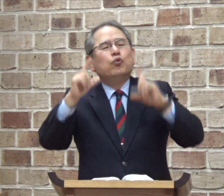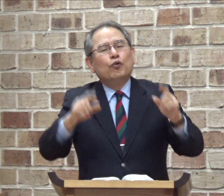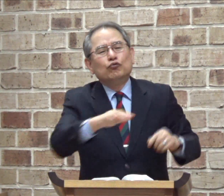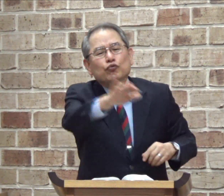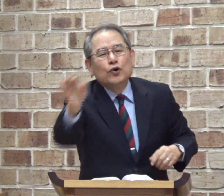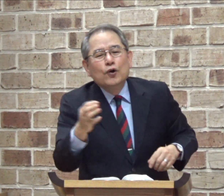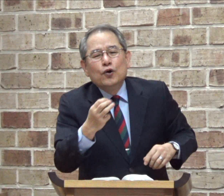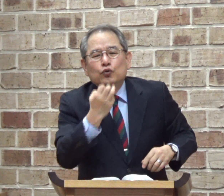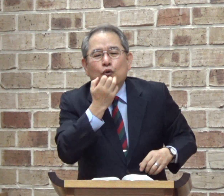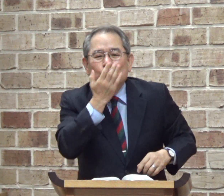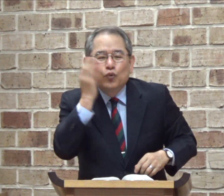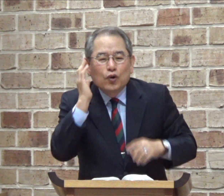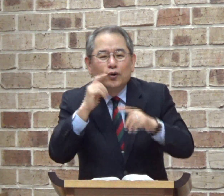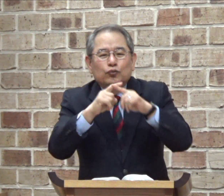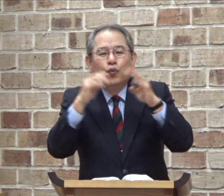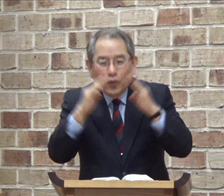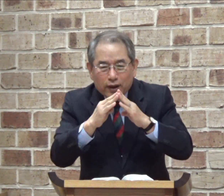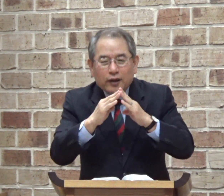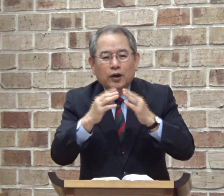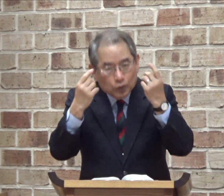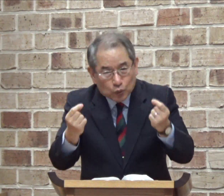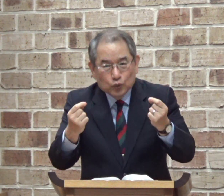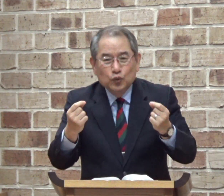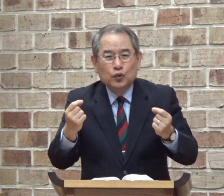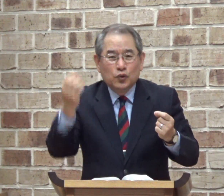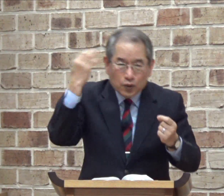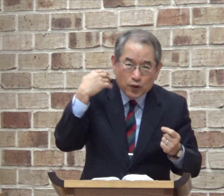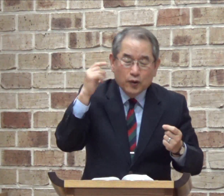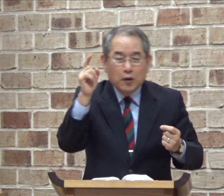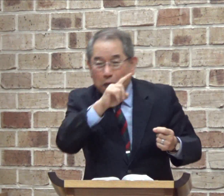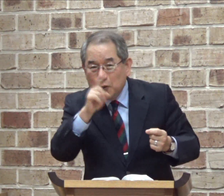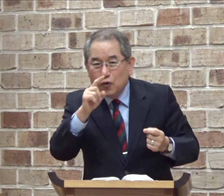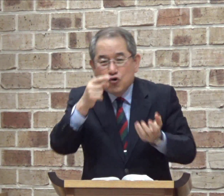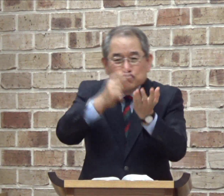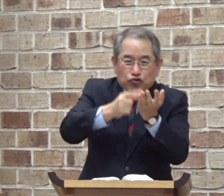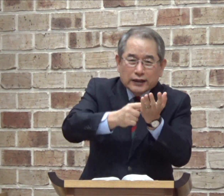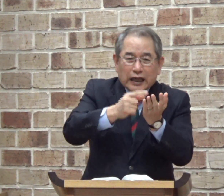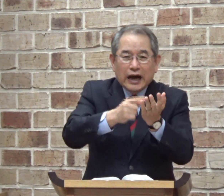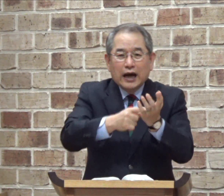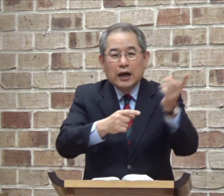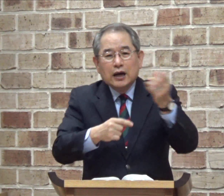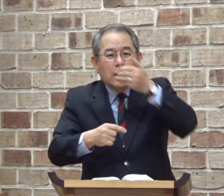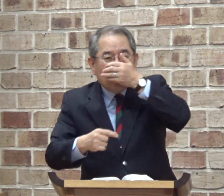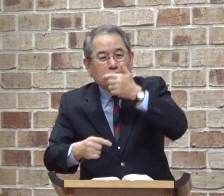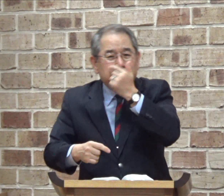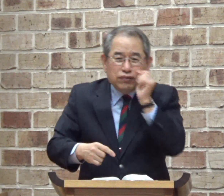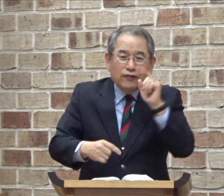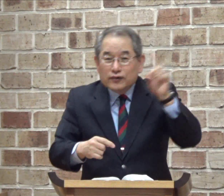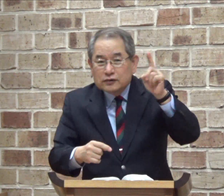우간다에 마스크 부족하다고 막 같이 돈을 도왔죠. 그 감동이 한 번 아니라